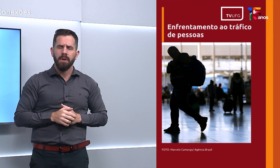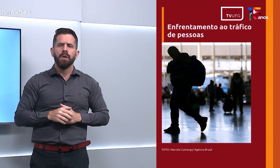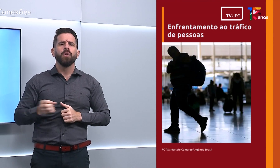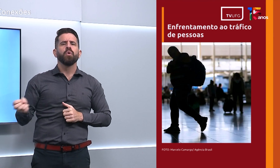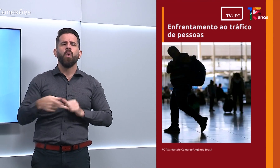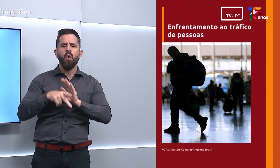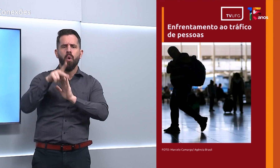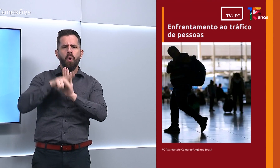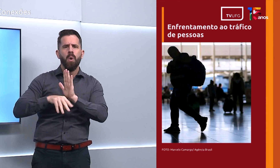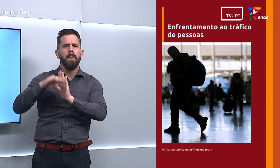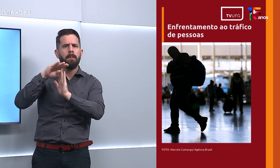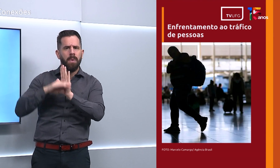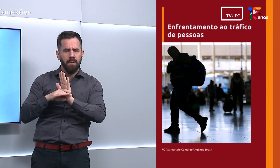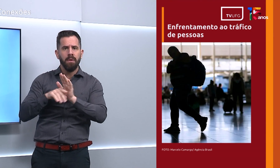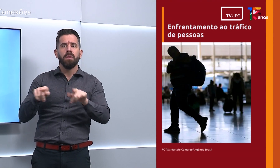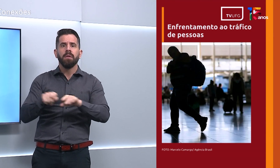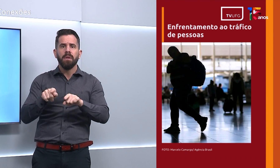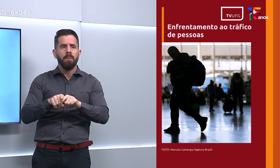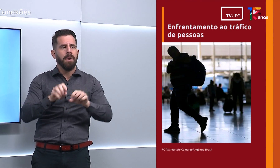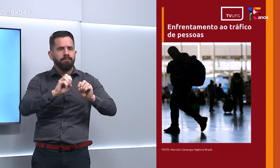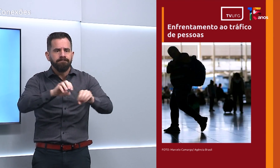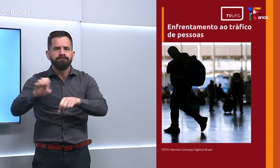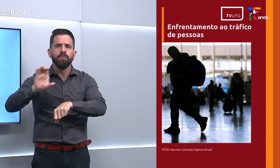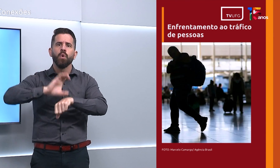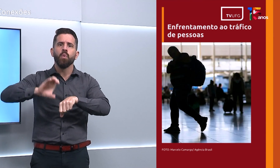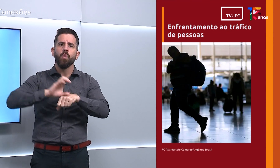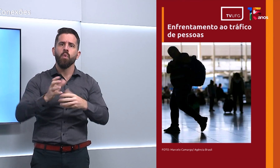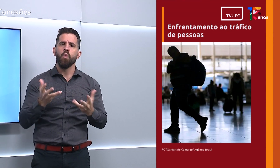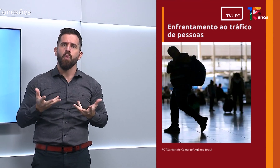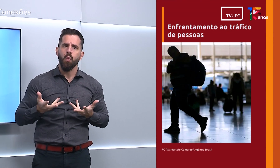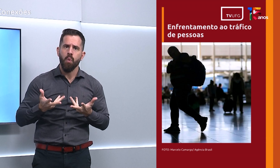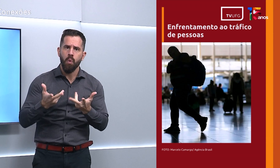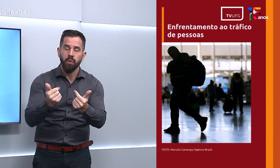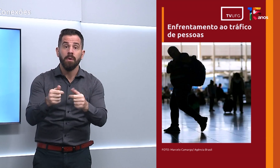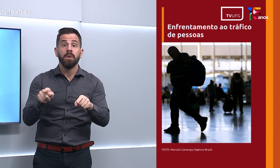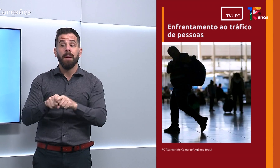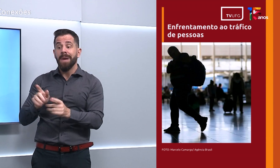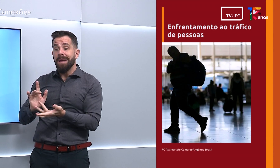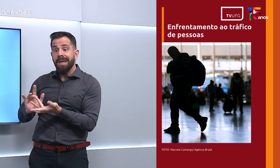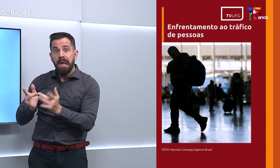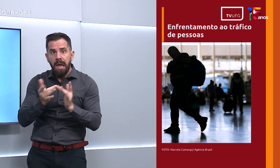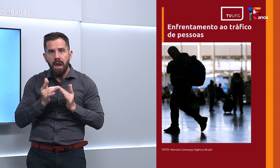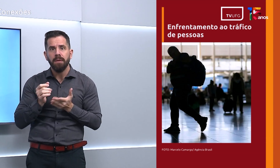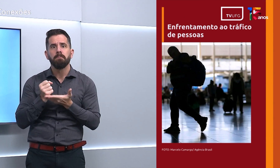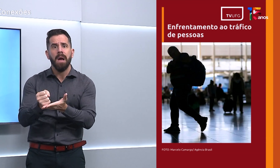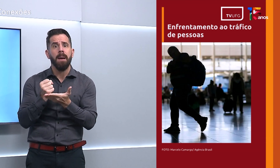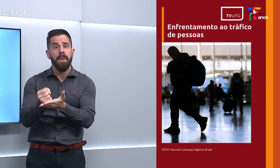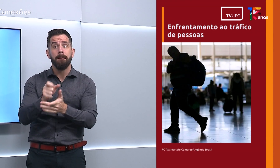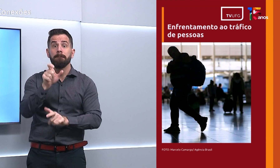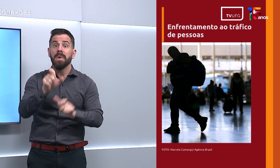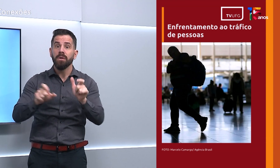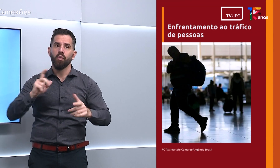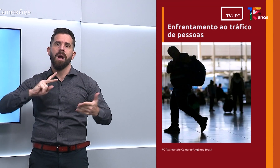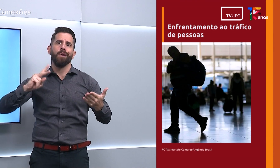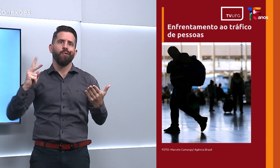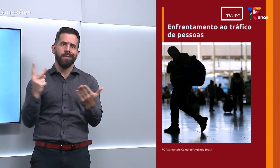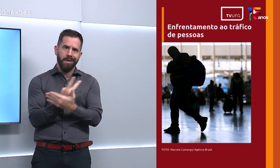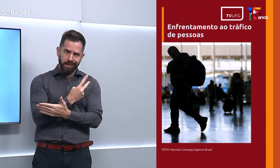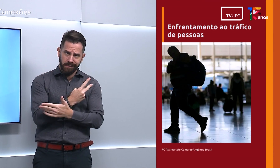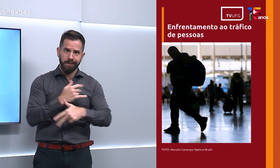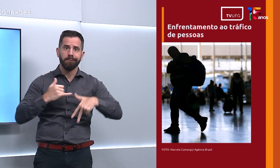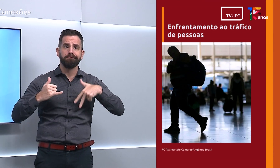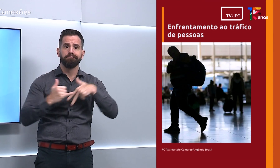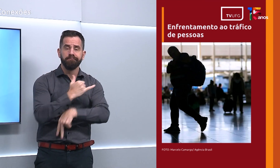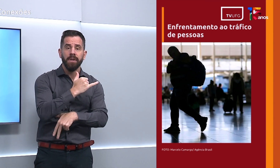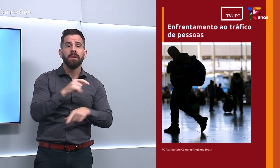a capacitação dos profissionais, a criação de redes de atendimento para as vítimas de tráfico humano e o fortalecimento